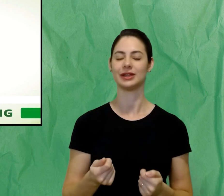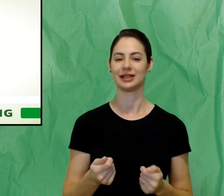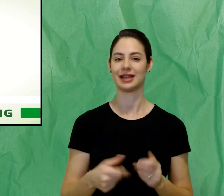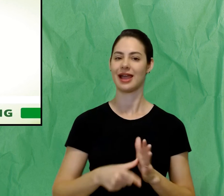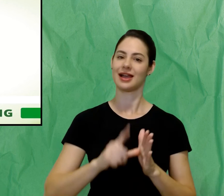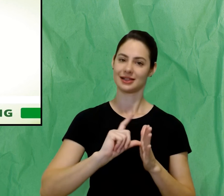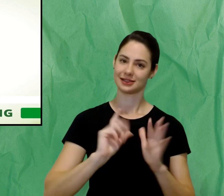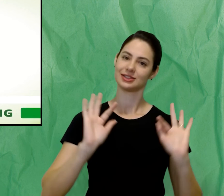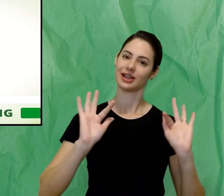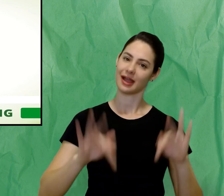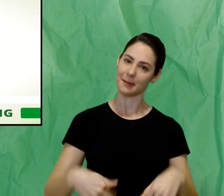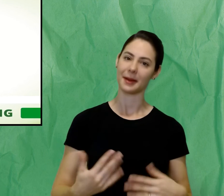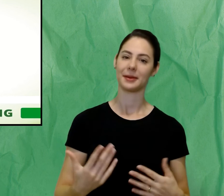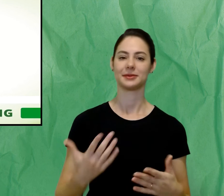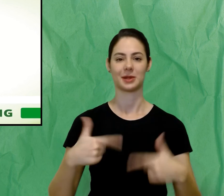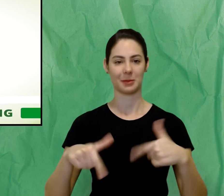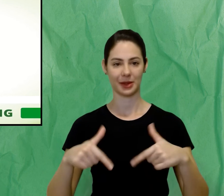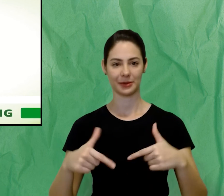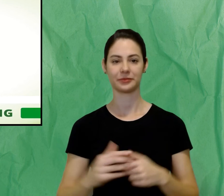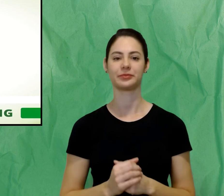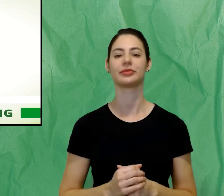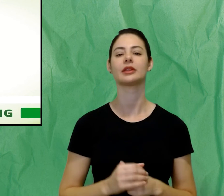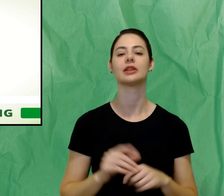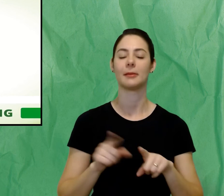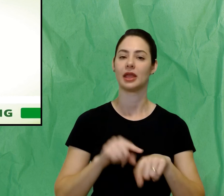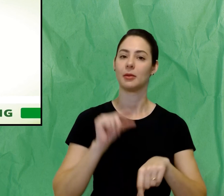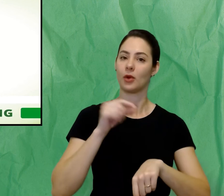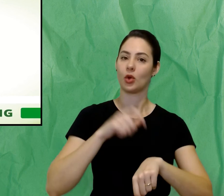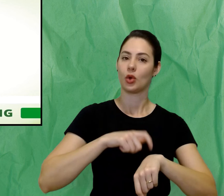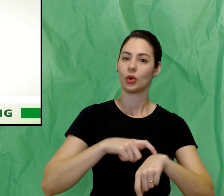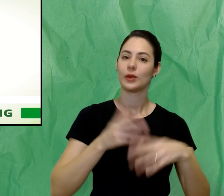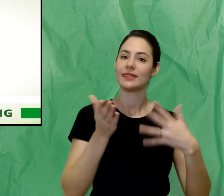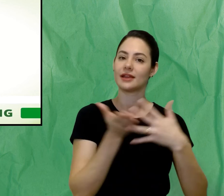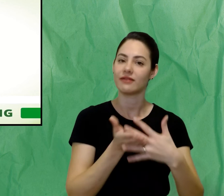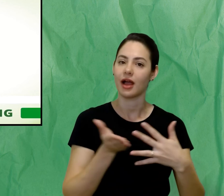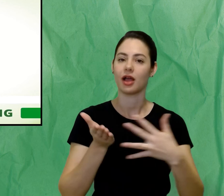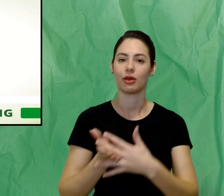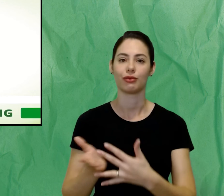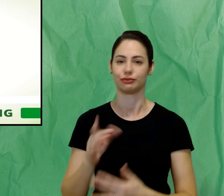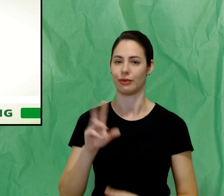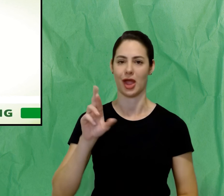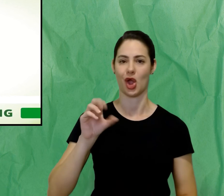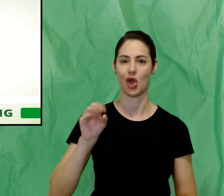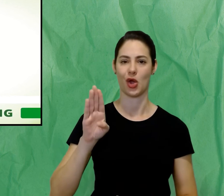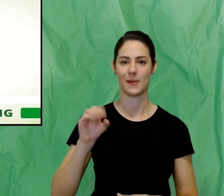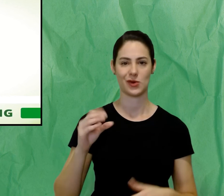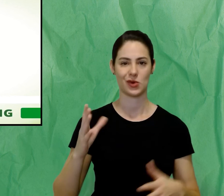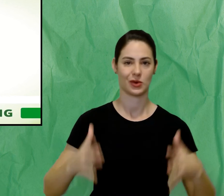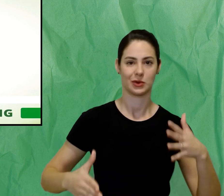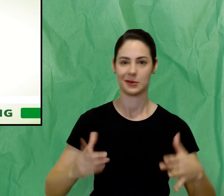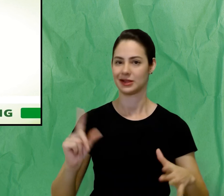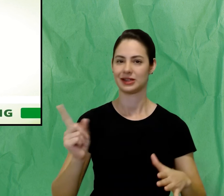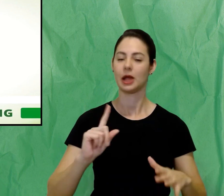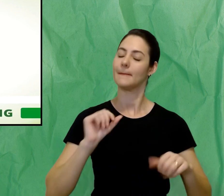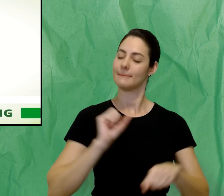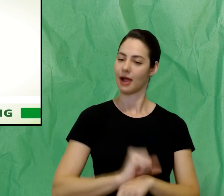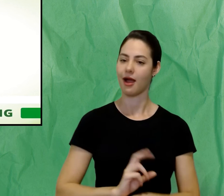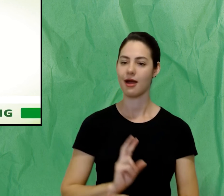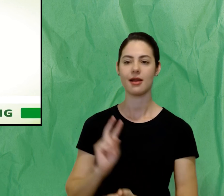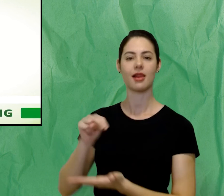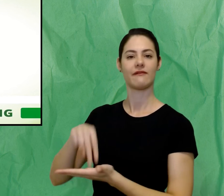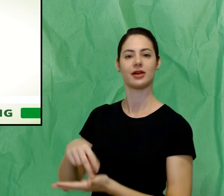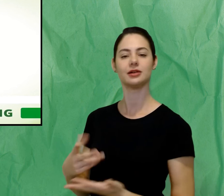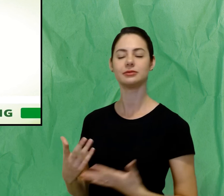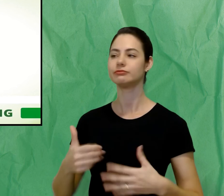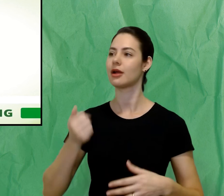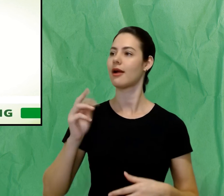antes de acabar o seu expediente. Fazer pequenos intervalos é super importante, ninguém é robô, todo mundo precisa parar um pouco,